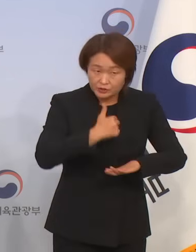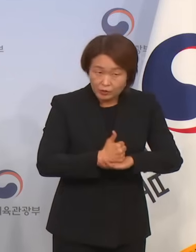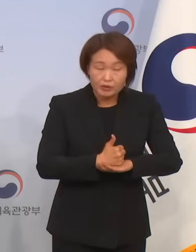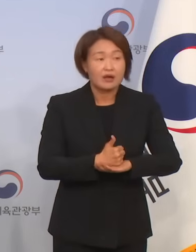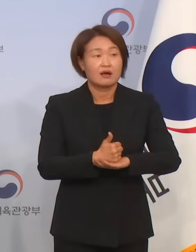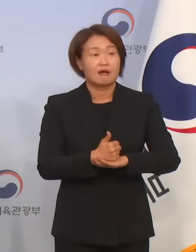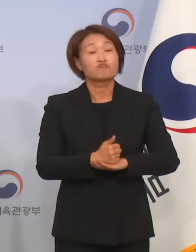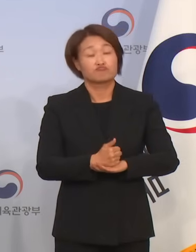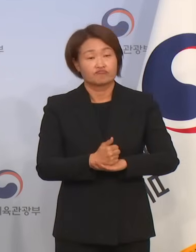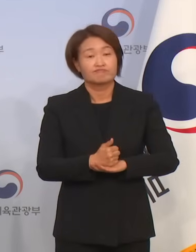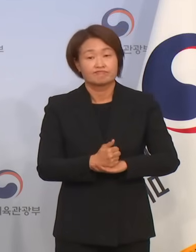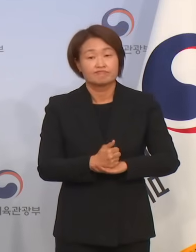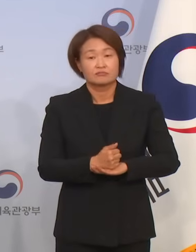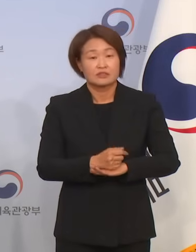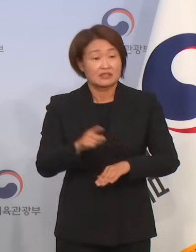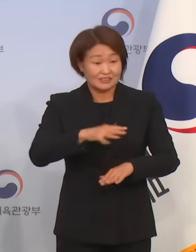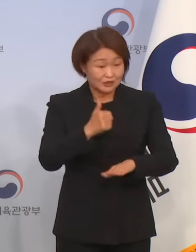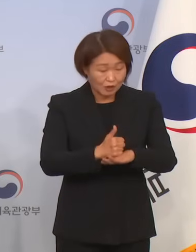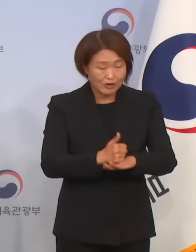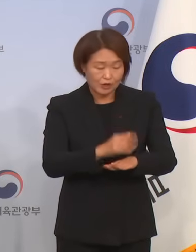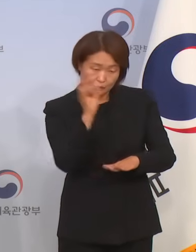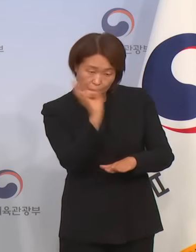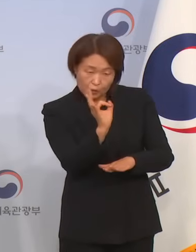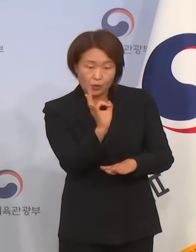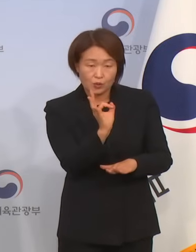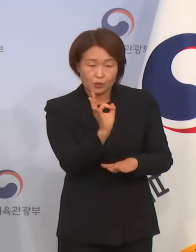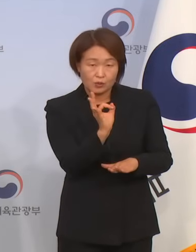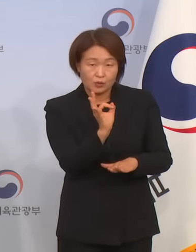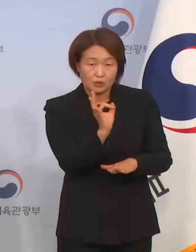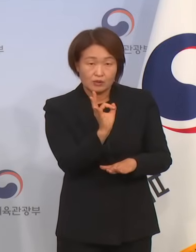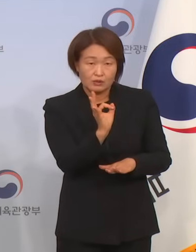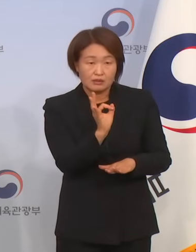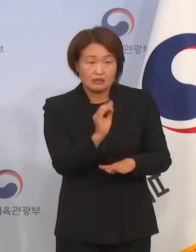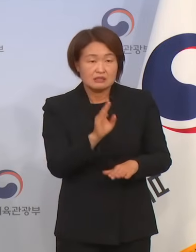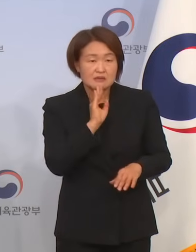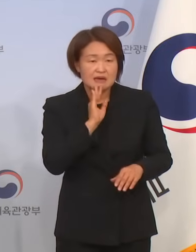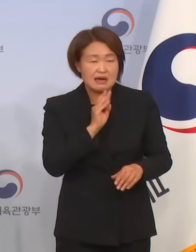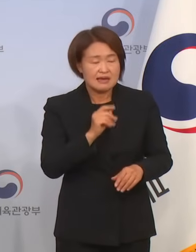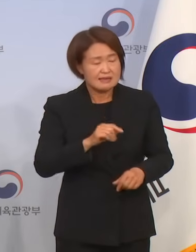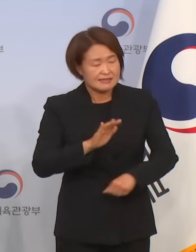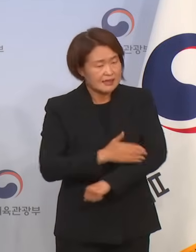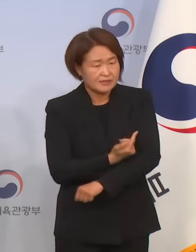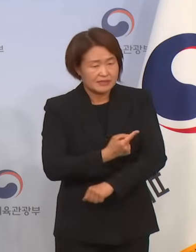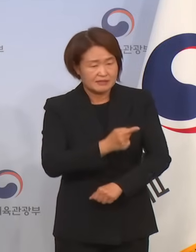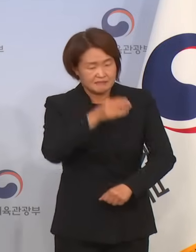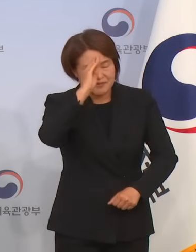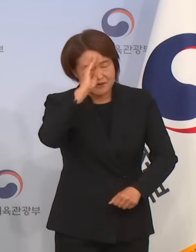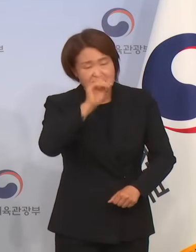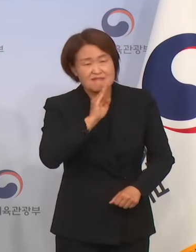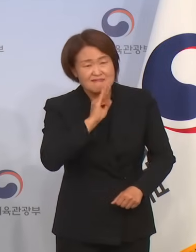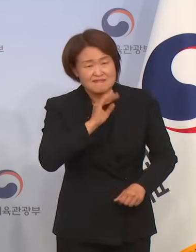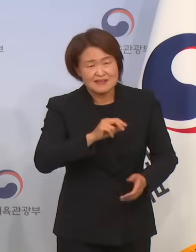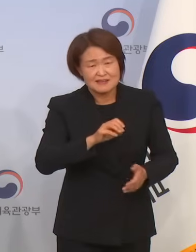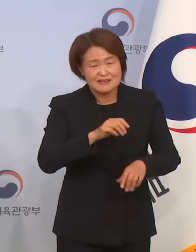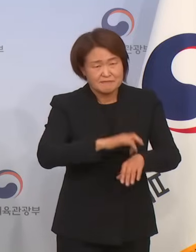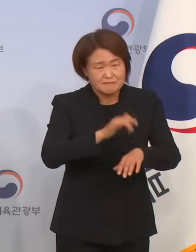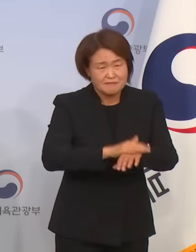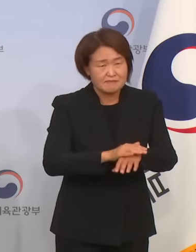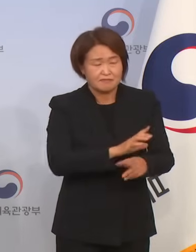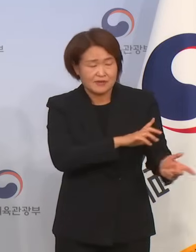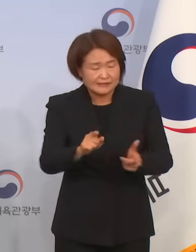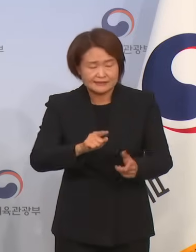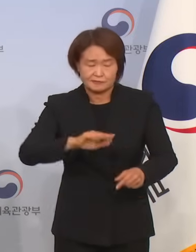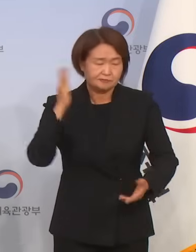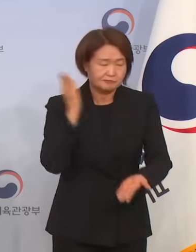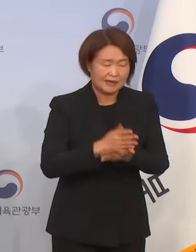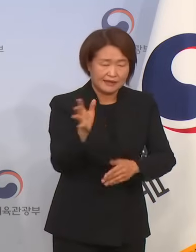결과는 그런 진단 결과를 토대로 해서 이런 고질적인 병폐를 고쳐야지만 축구협회가 바로